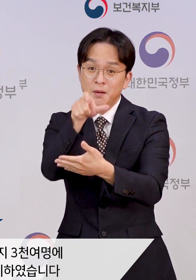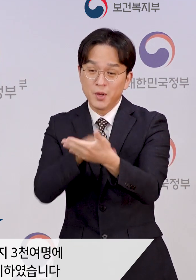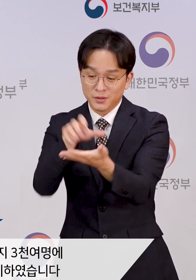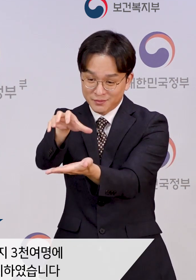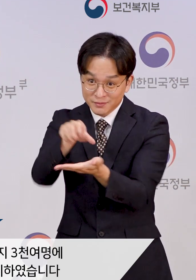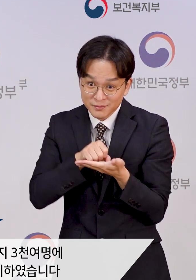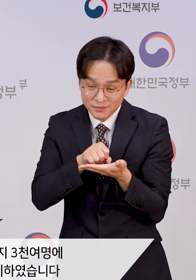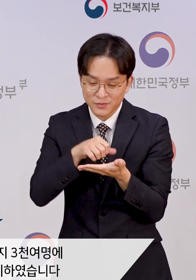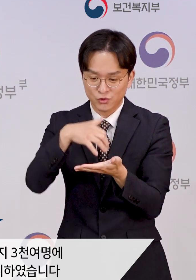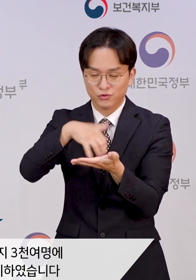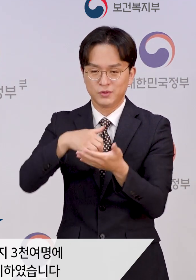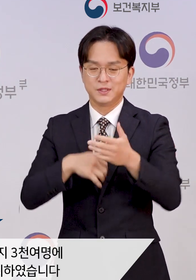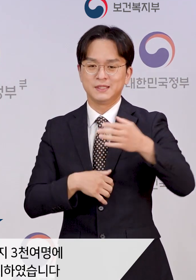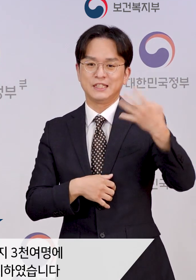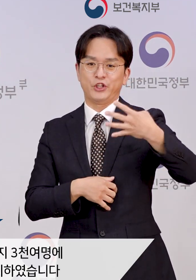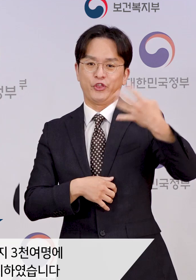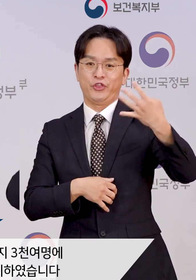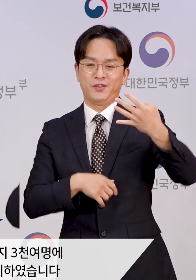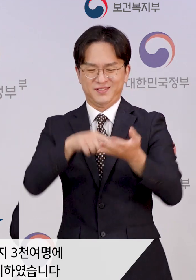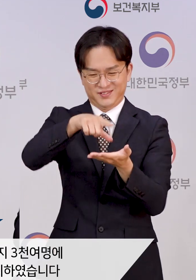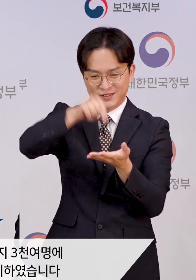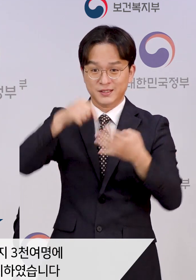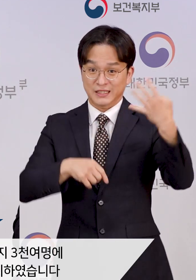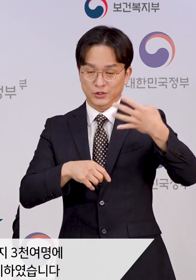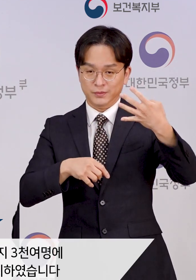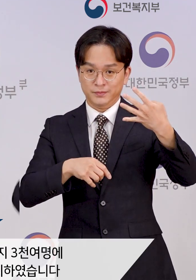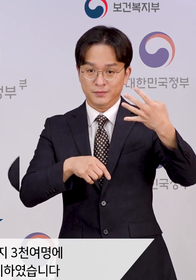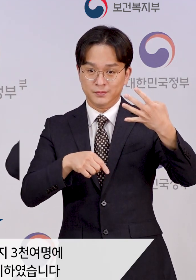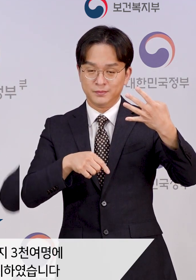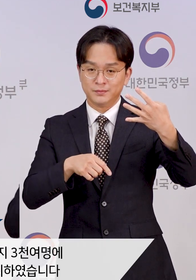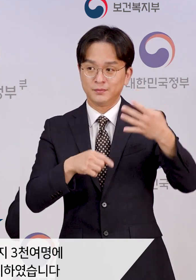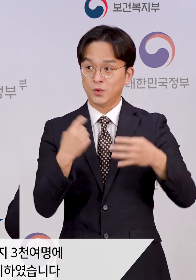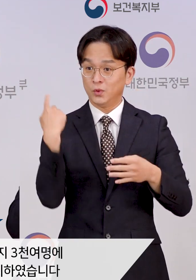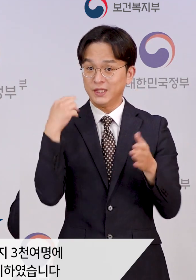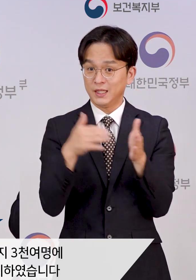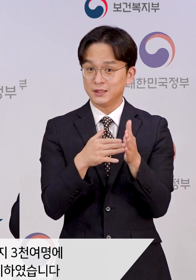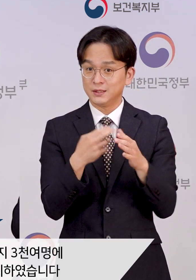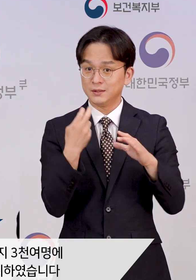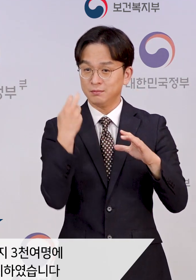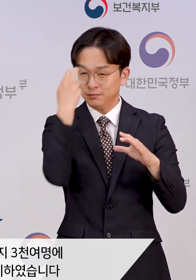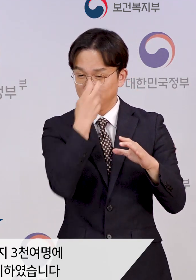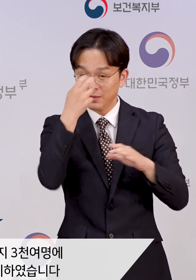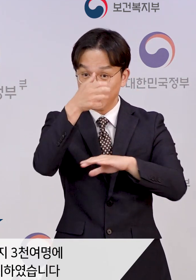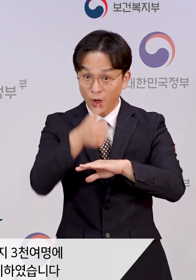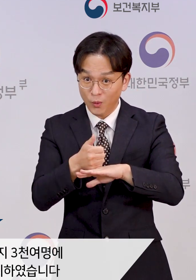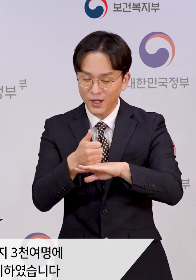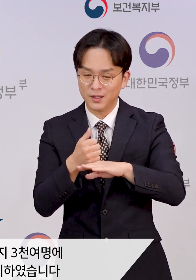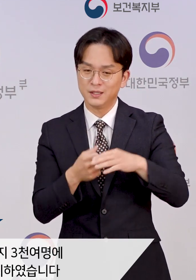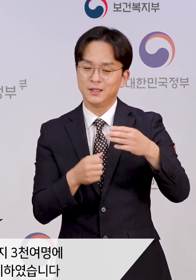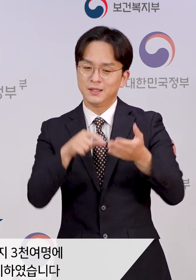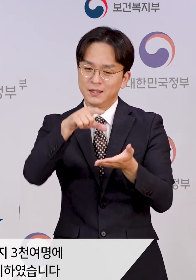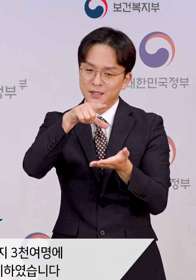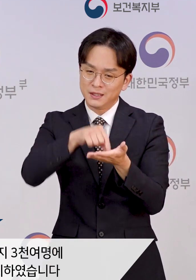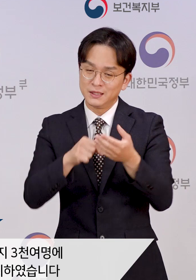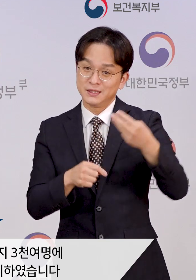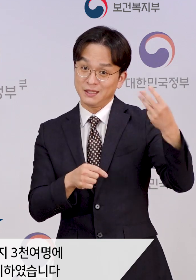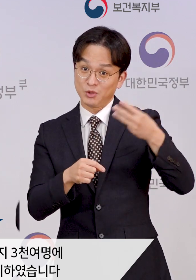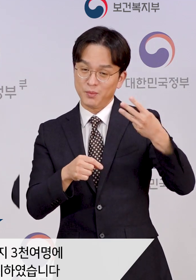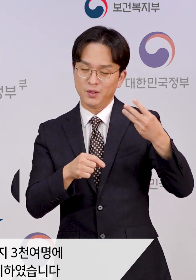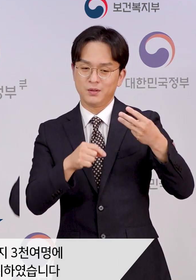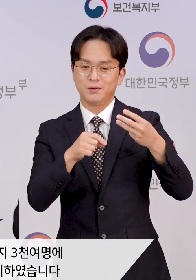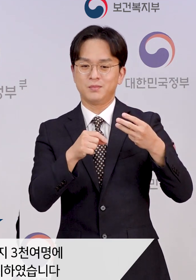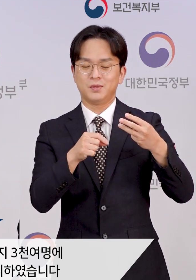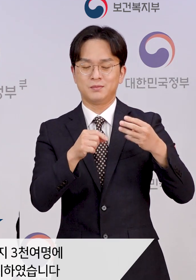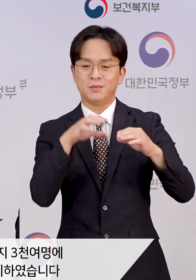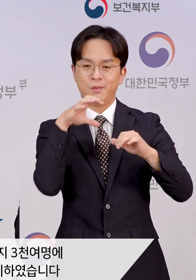확보한 4천여 명의 교인 중 어제 8월 15일까지 3천여 명에 대해 격리 조치를 하였고 약 800여